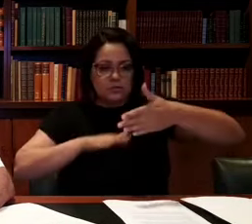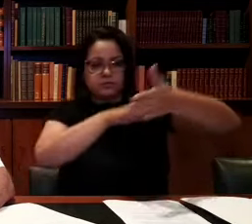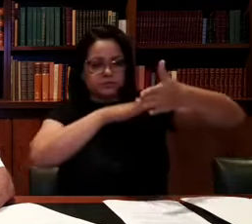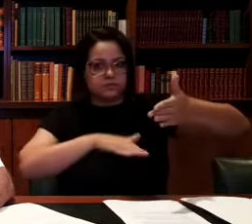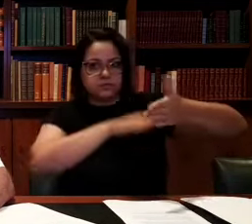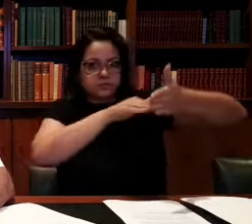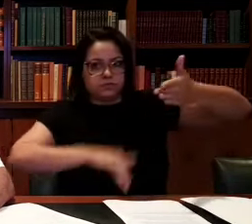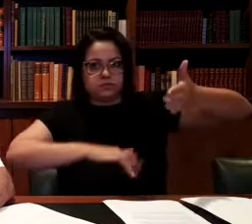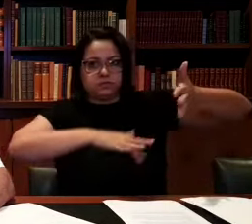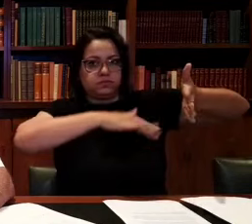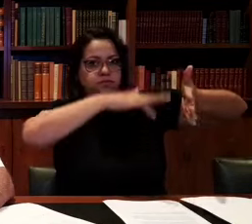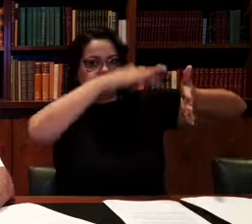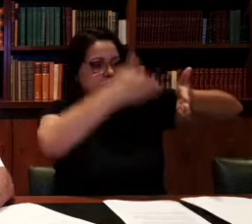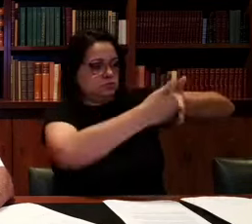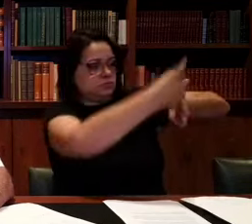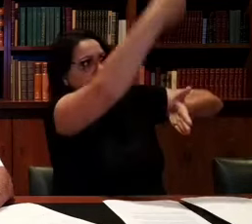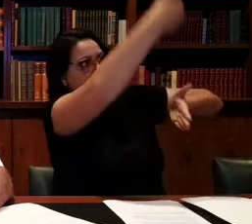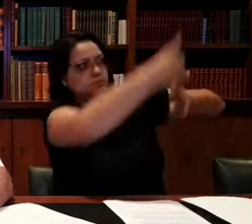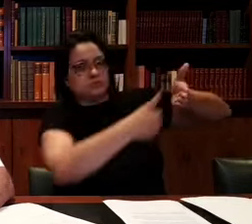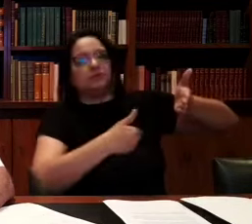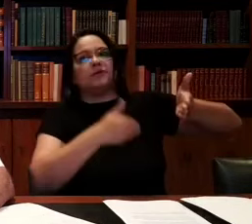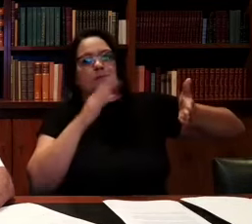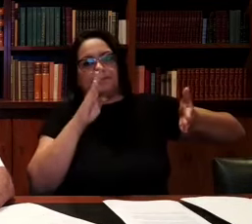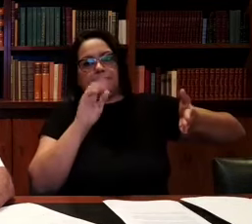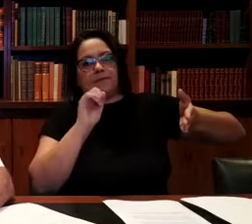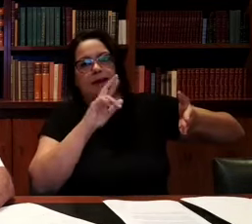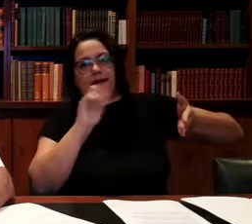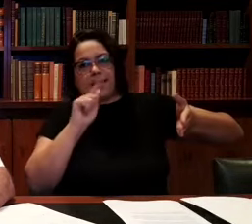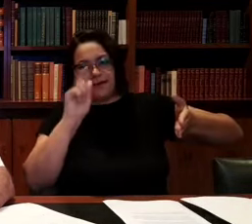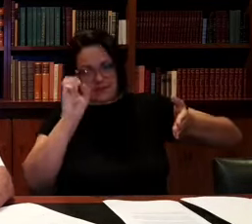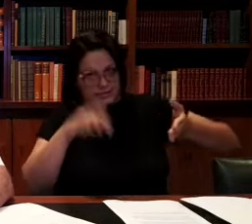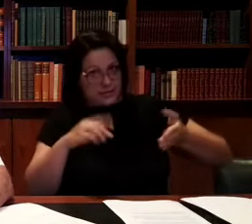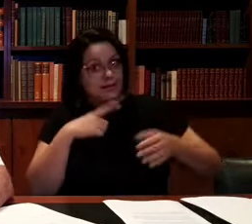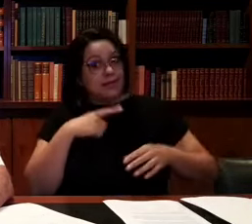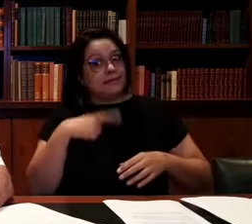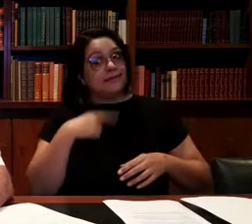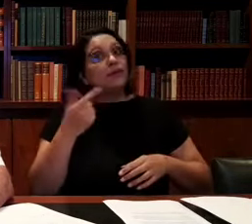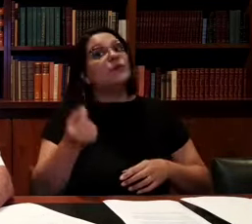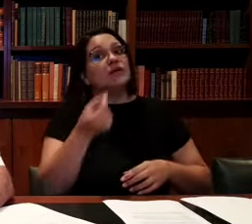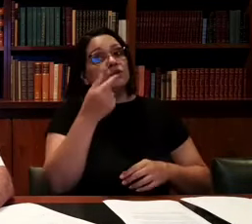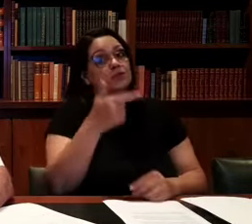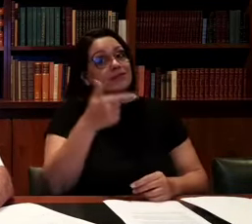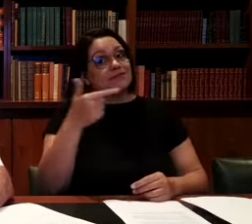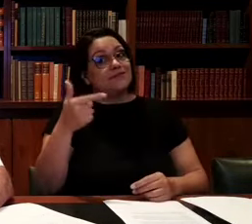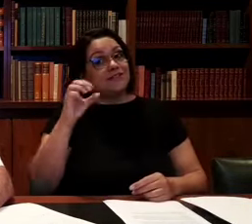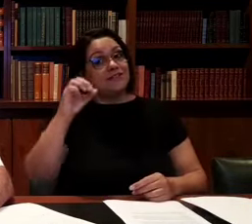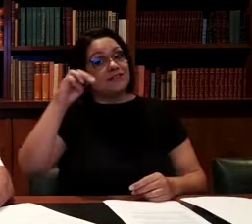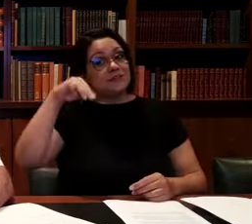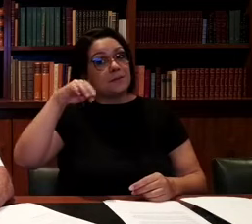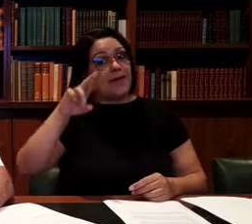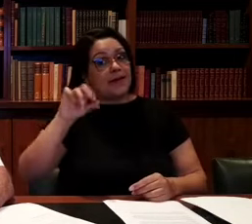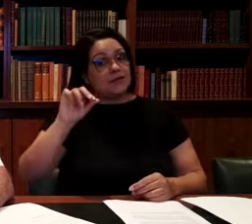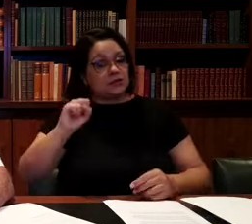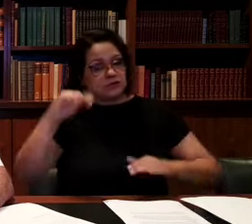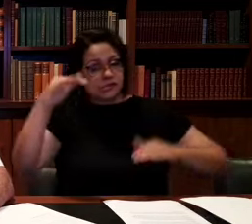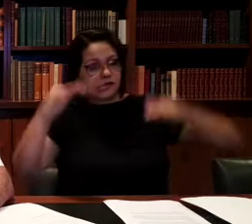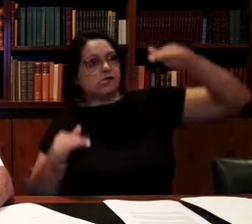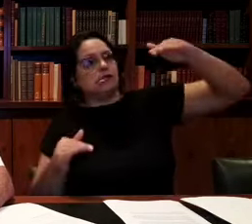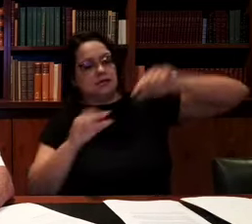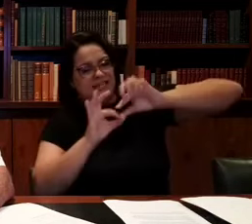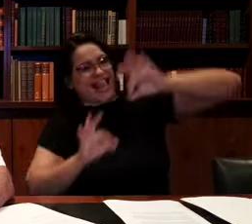e tem 220m de 220 metros de desnível tão gasta-se muita energia elétrica para subir o pessoal está bastante